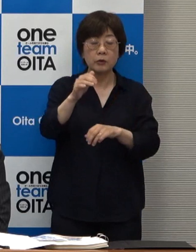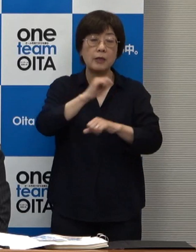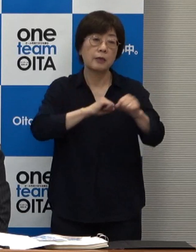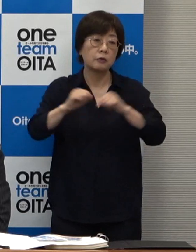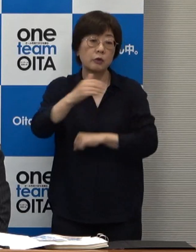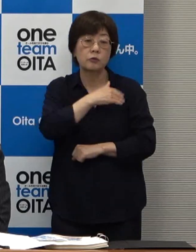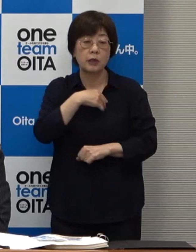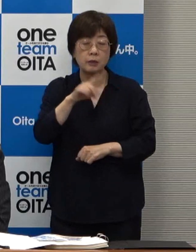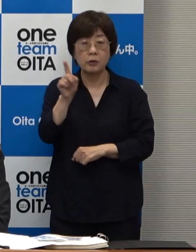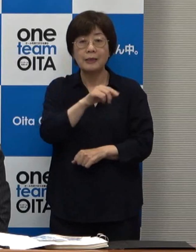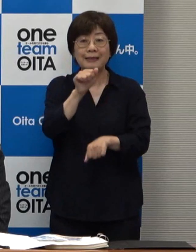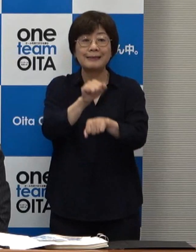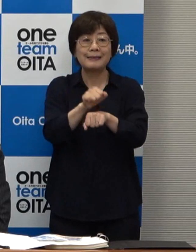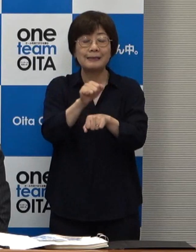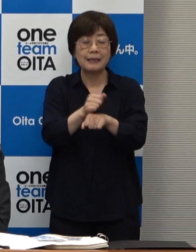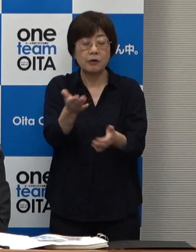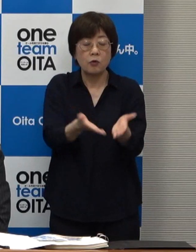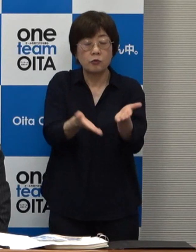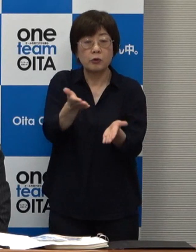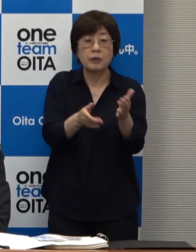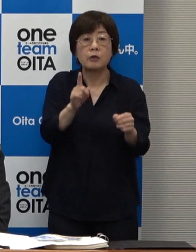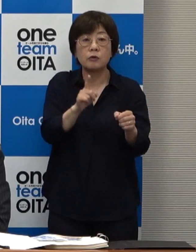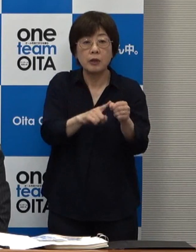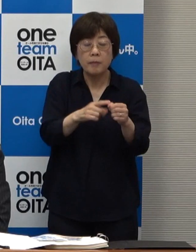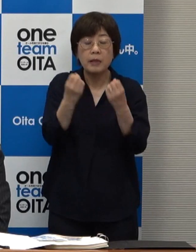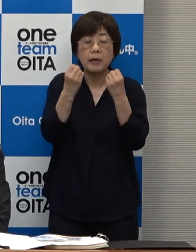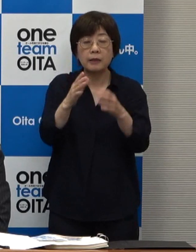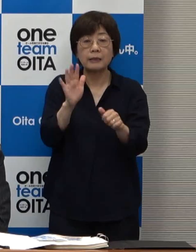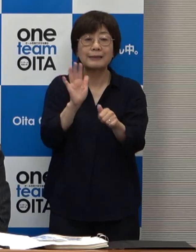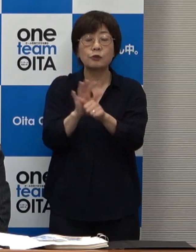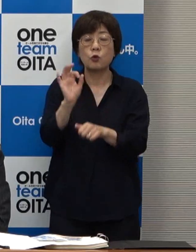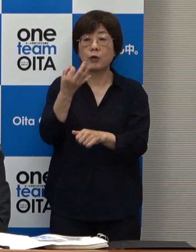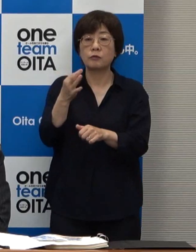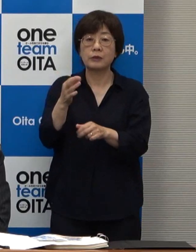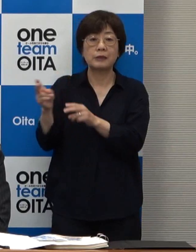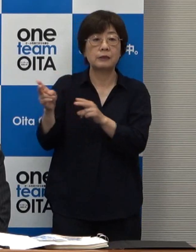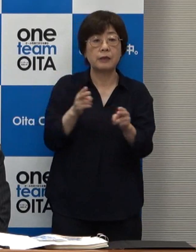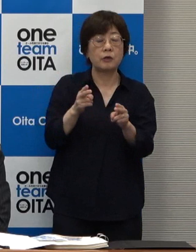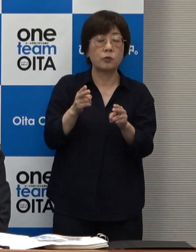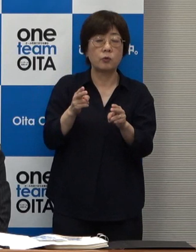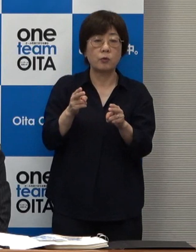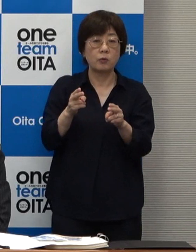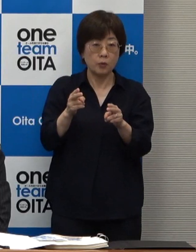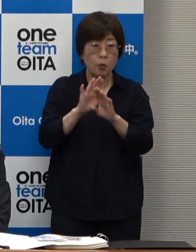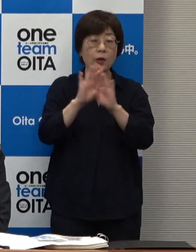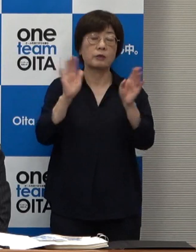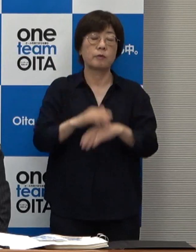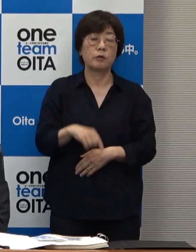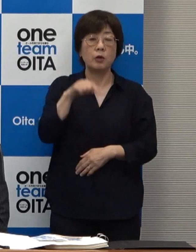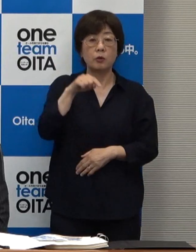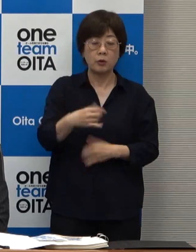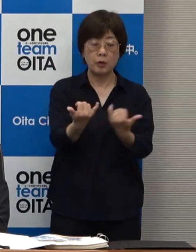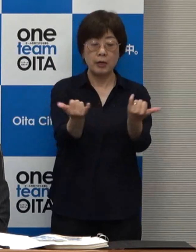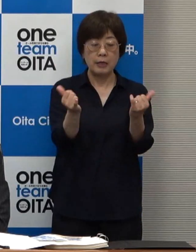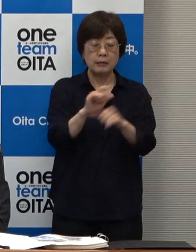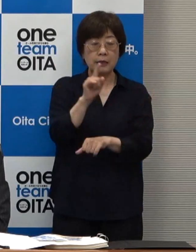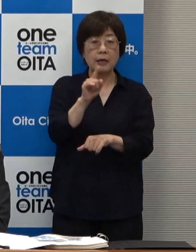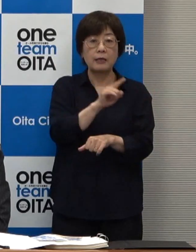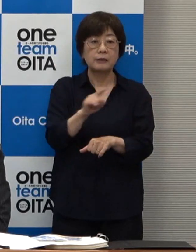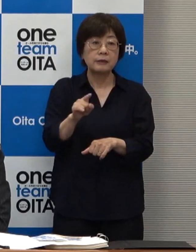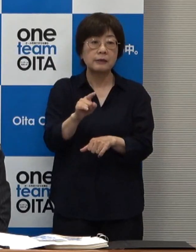成確保を目的に新たな奨学金制度の導入を目指しております。これは社会人になるとき